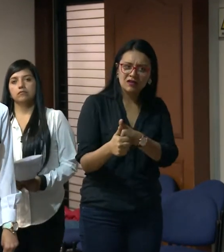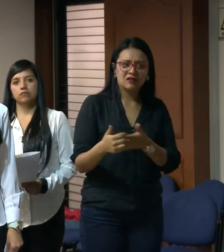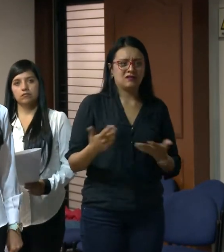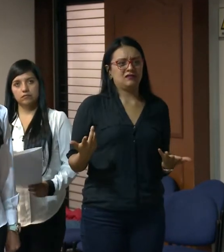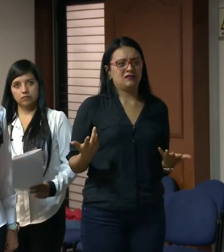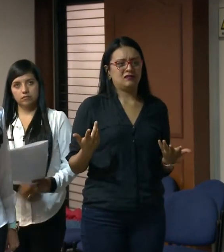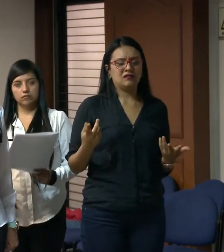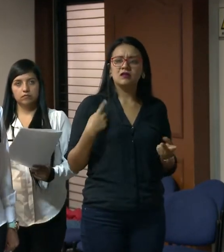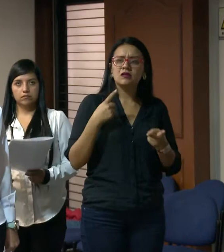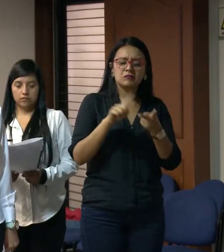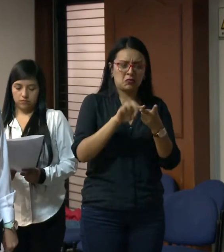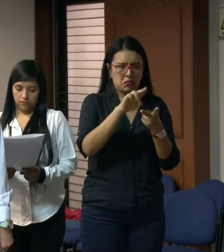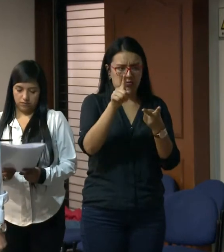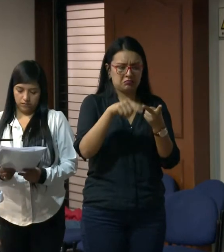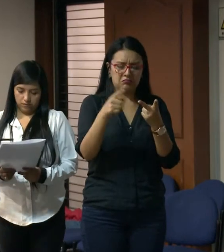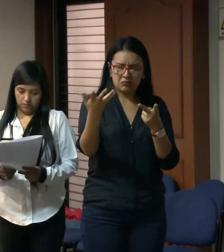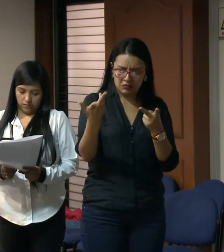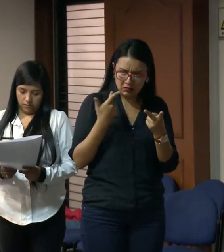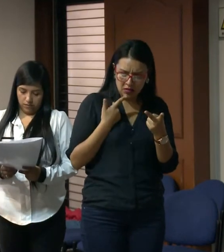nosotros necesitamos que